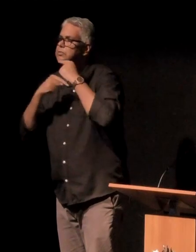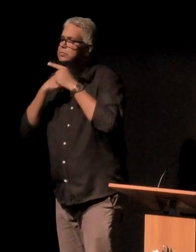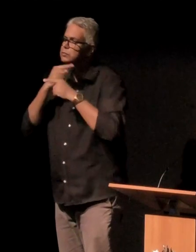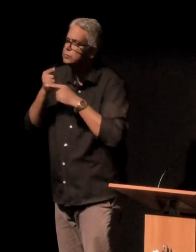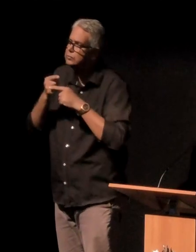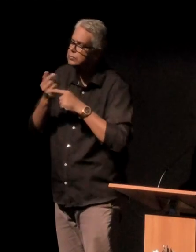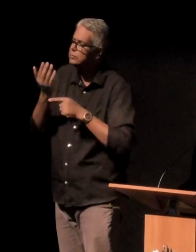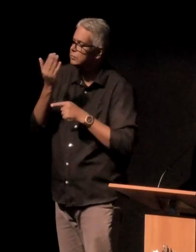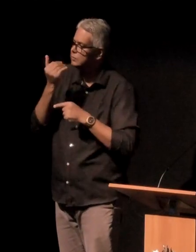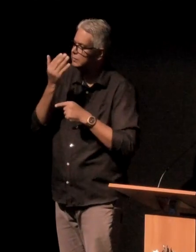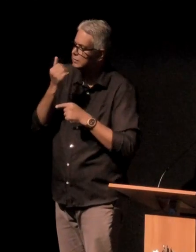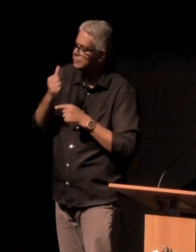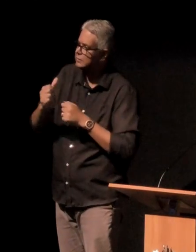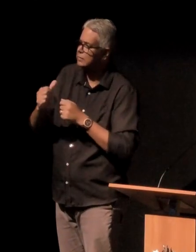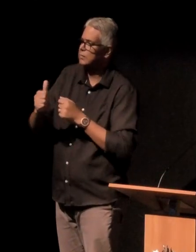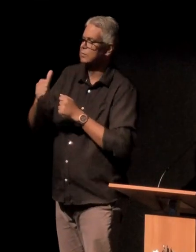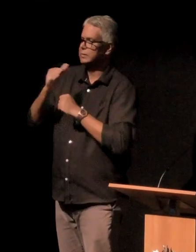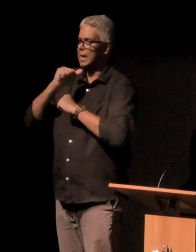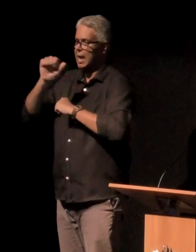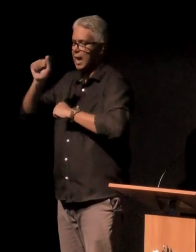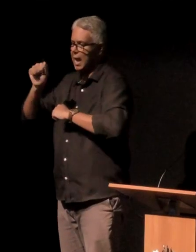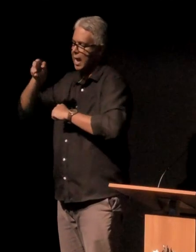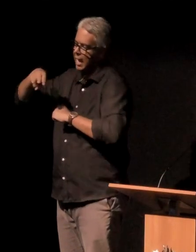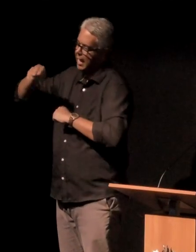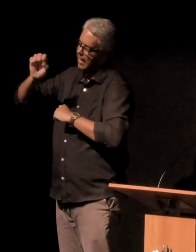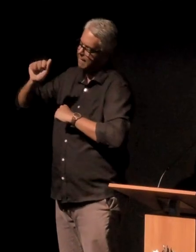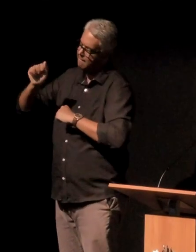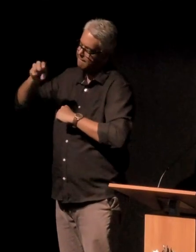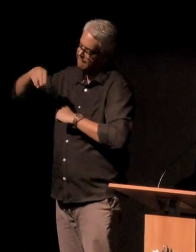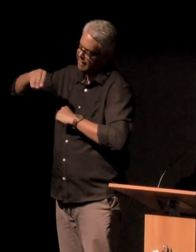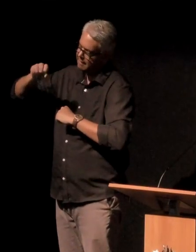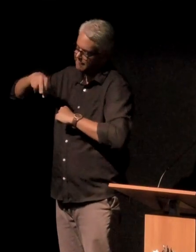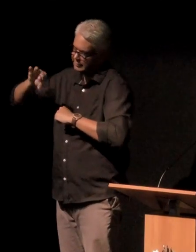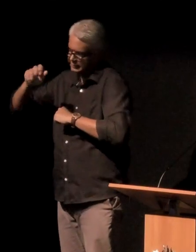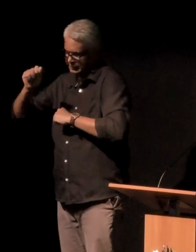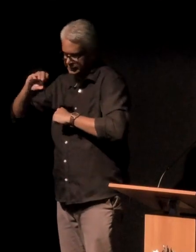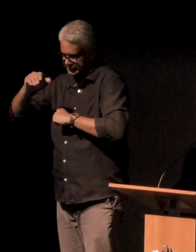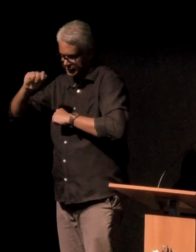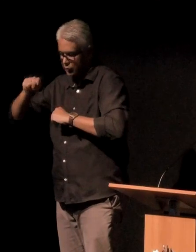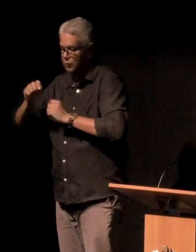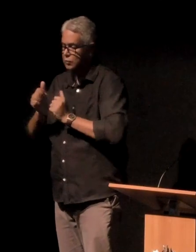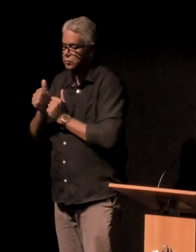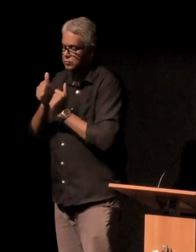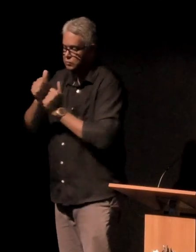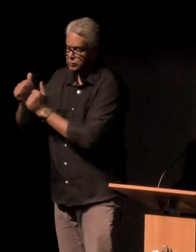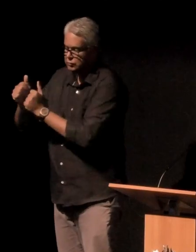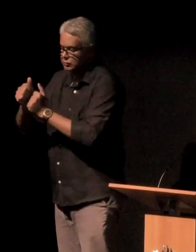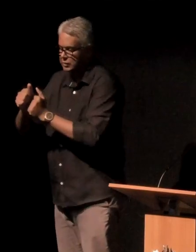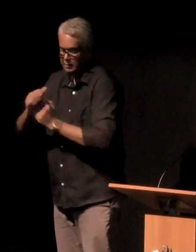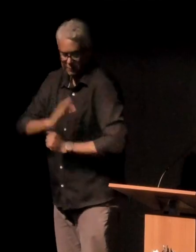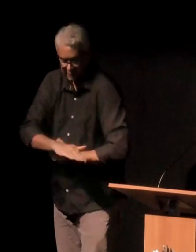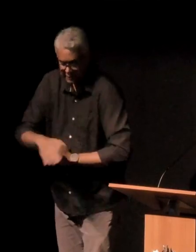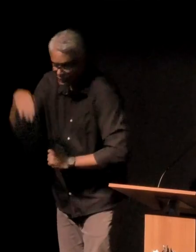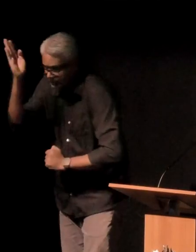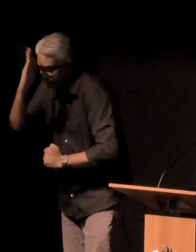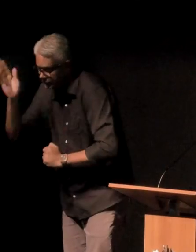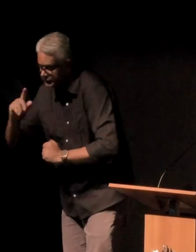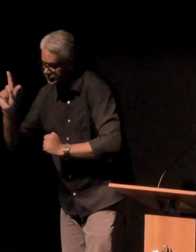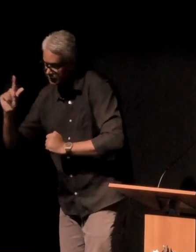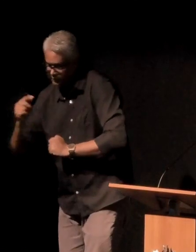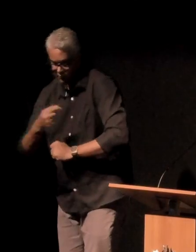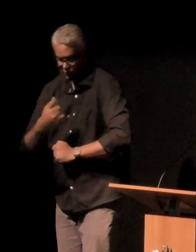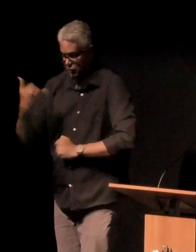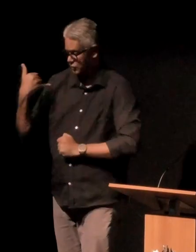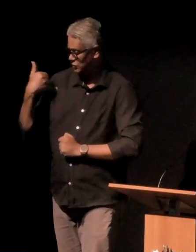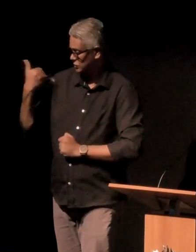da amamentação e da alimentação geral é baseado no guia alimentar para crianças brasileiras de dois anos e a gente tá com